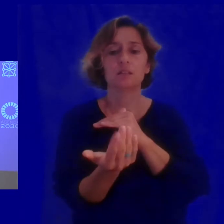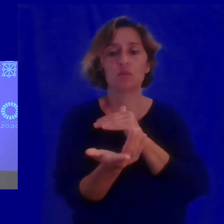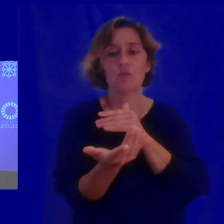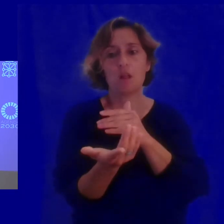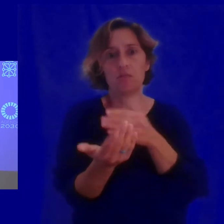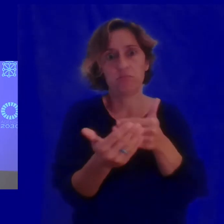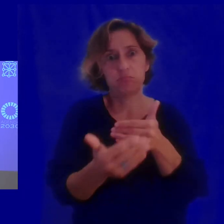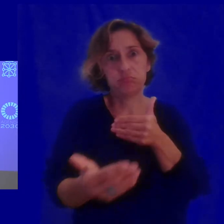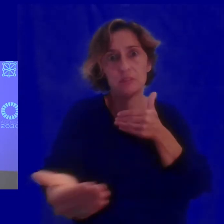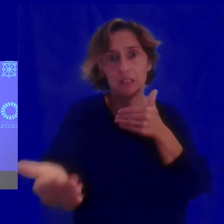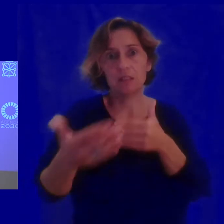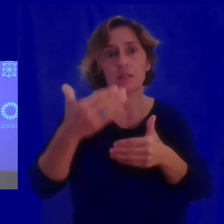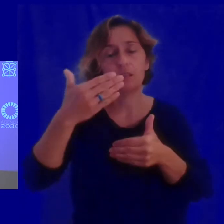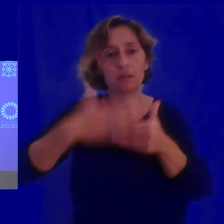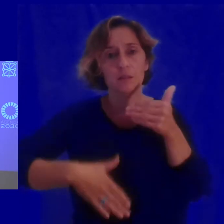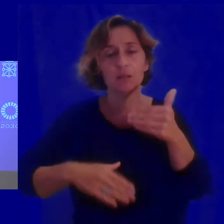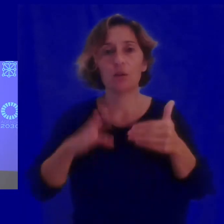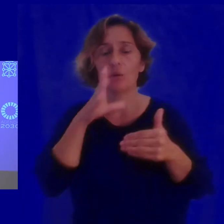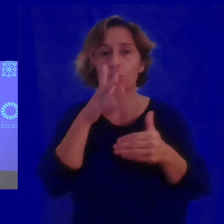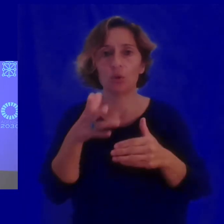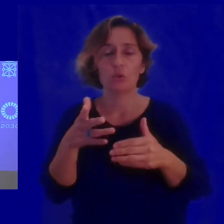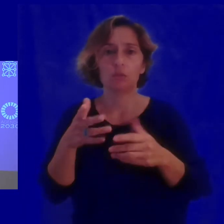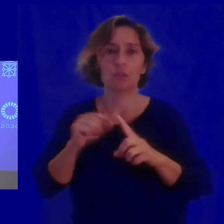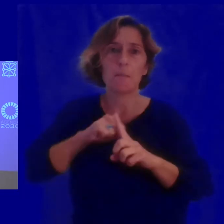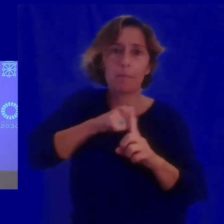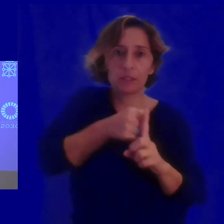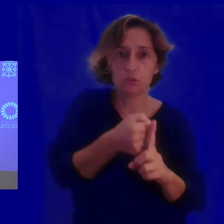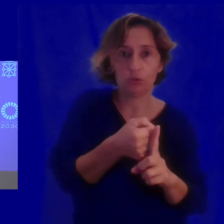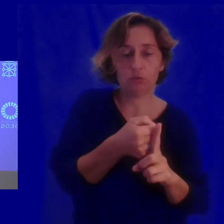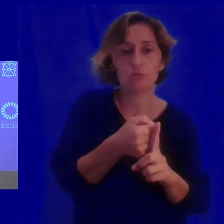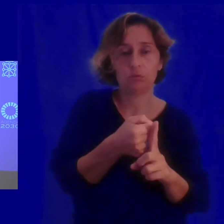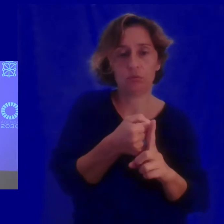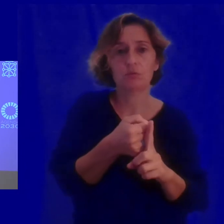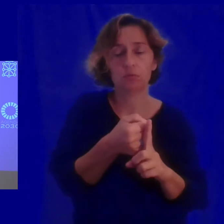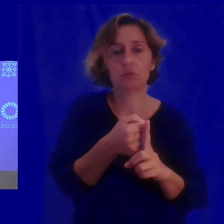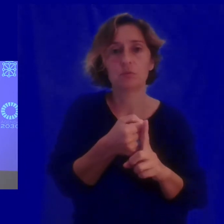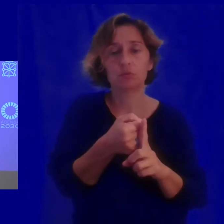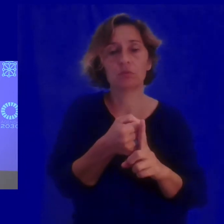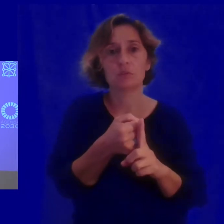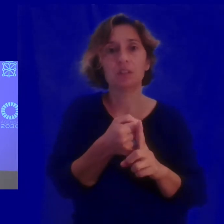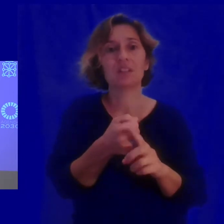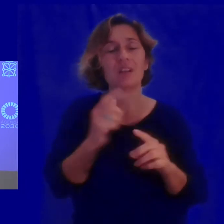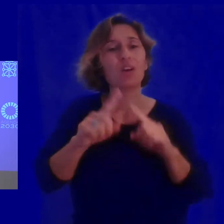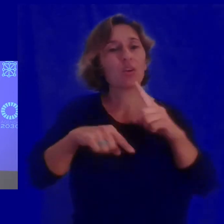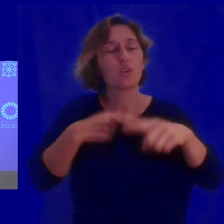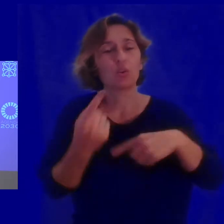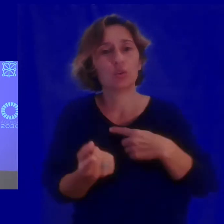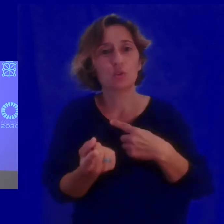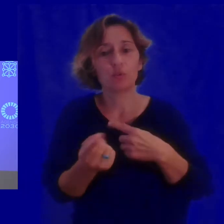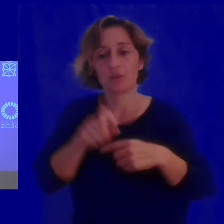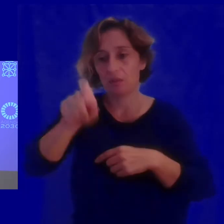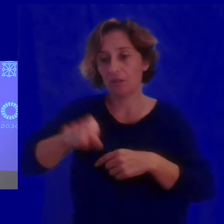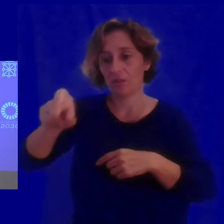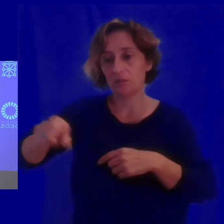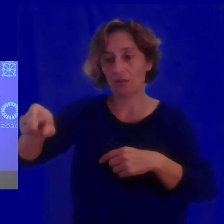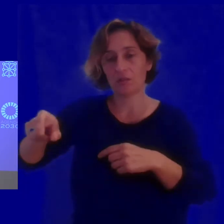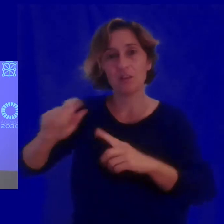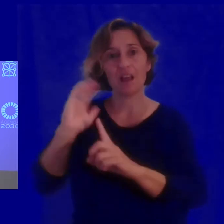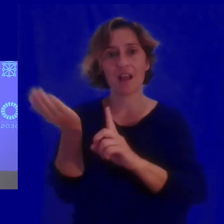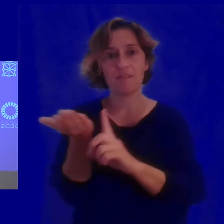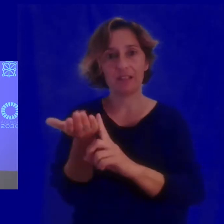plazo de este incremento de la presión asistencial. Y son medidas que suponen efectos secundarios para la población,